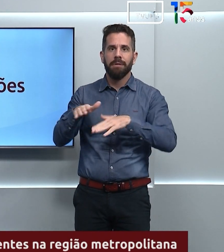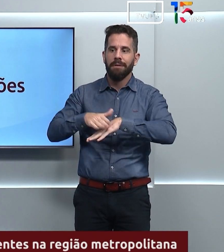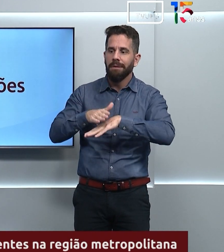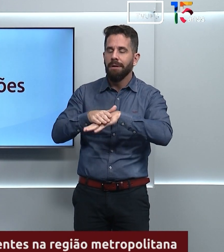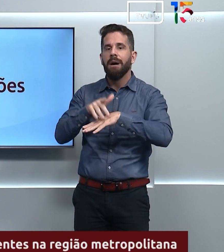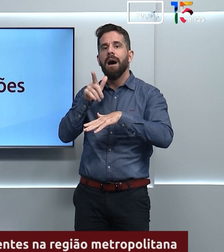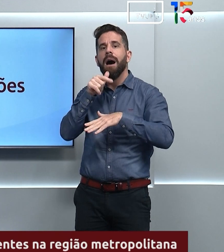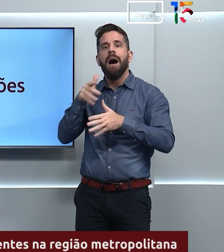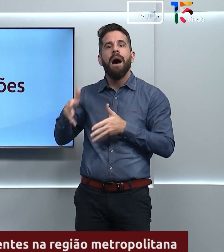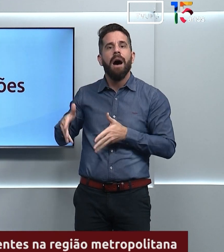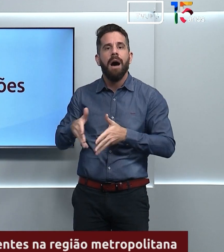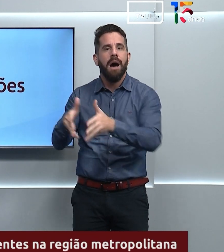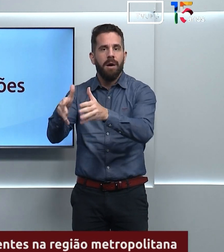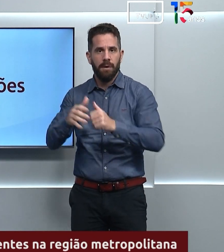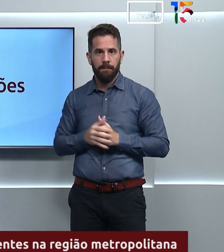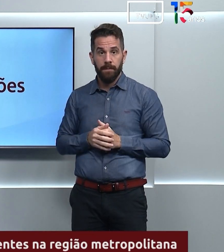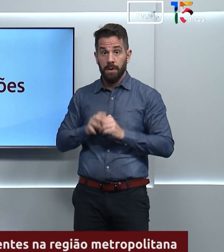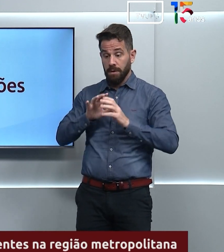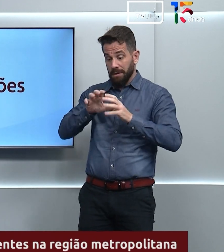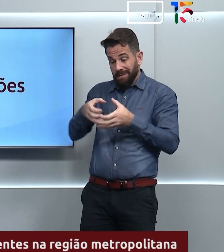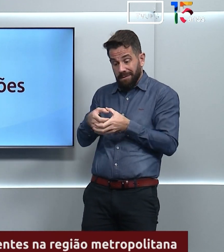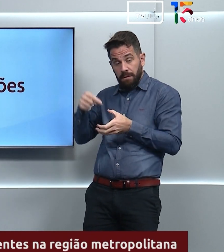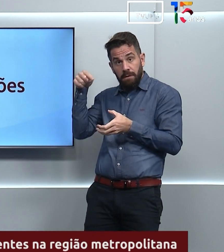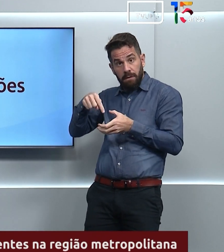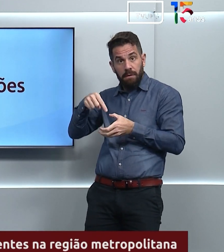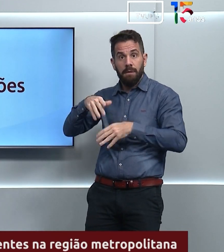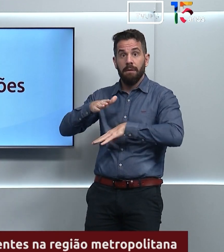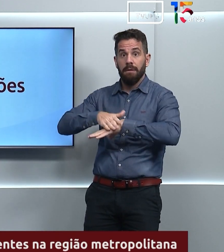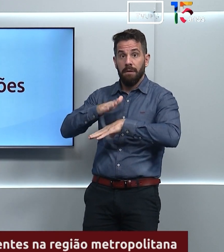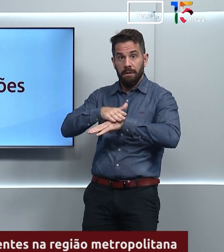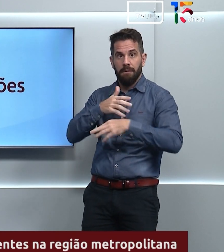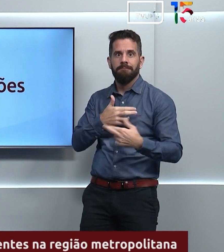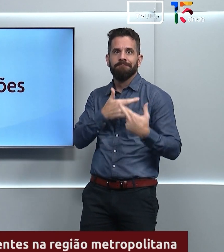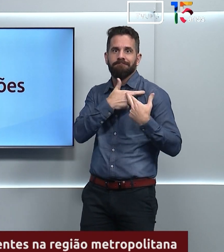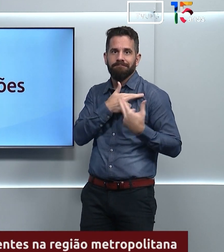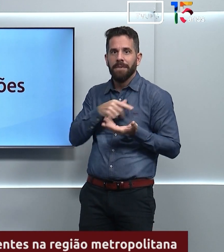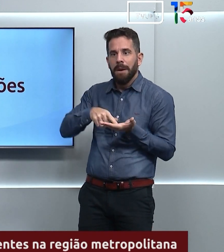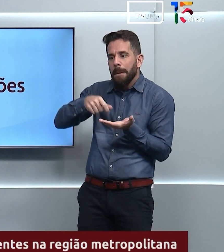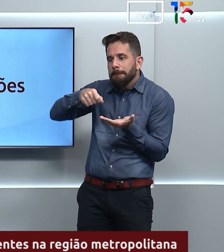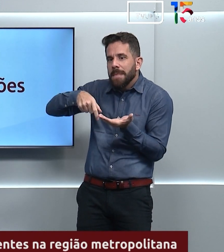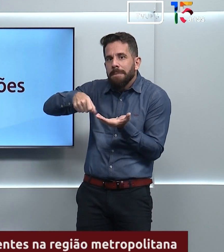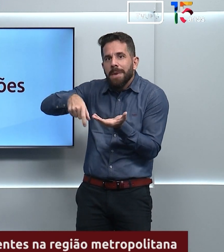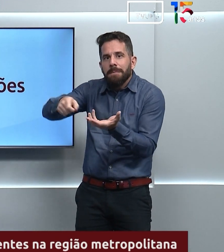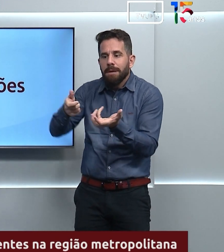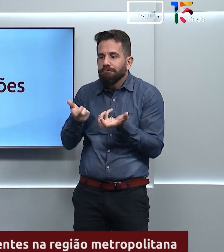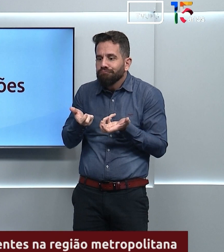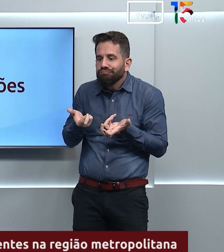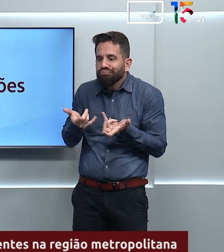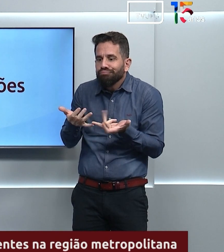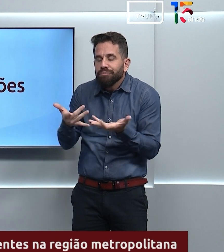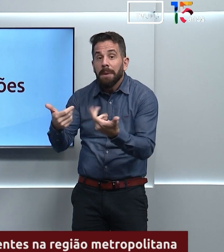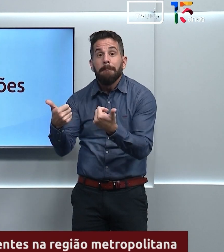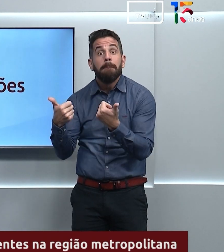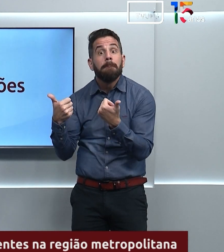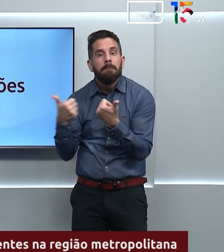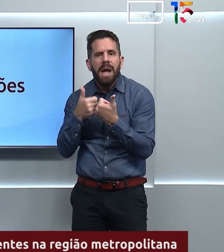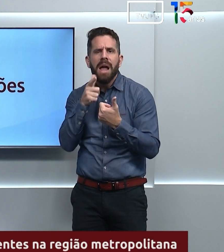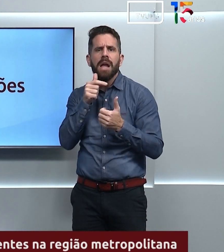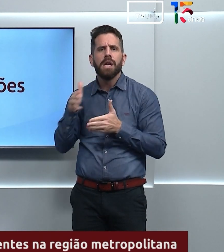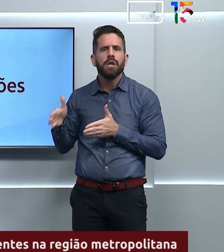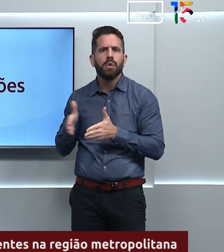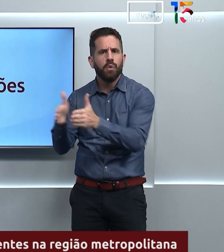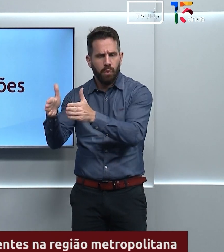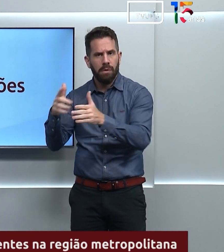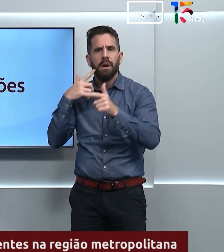Água são um coletivo de plantio de mudas e restauração de áreas degradadas e nascentes, que